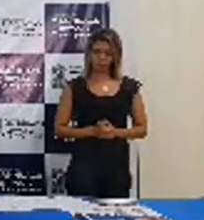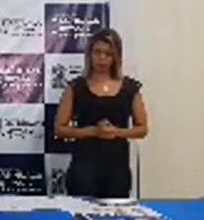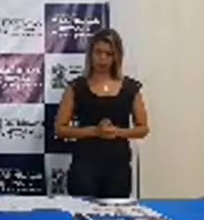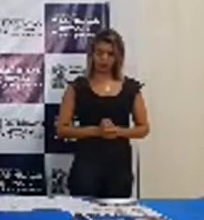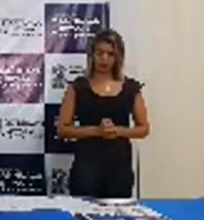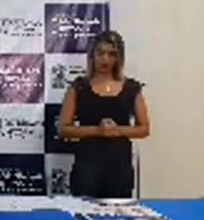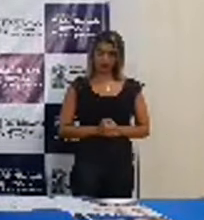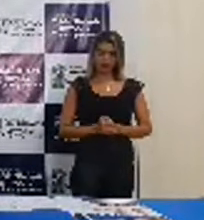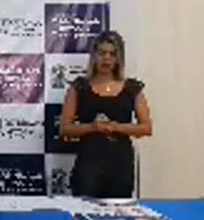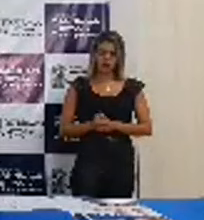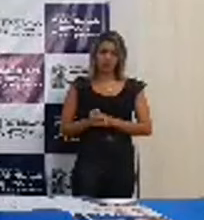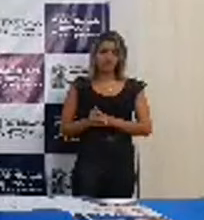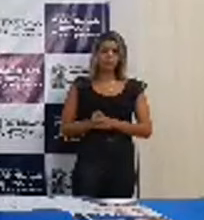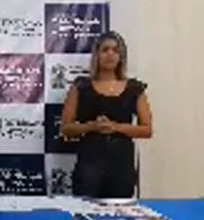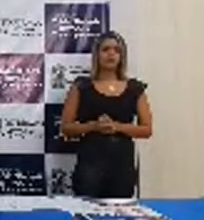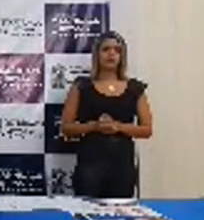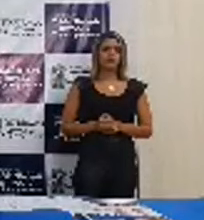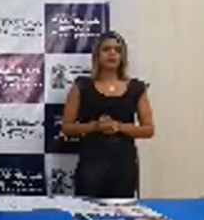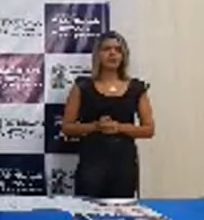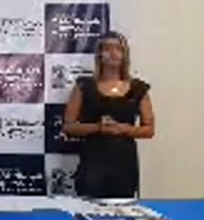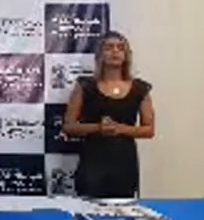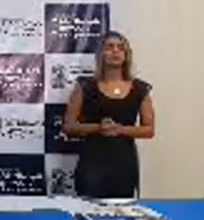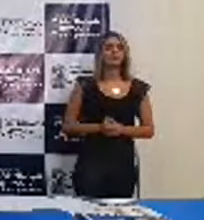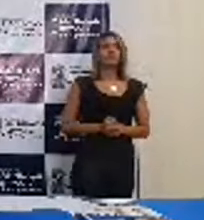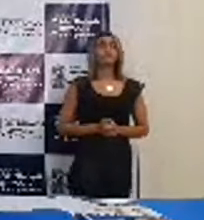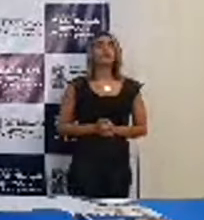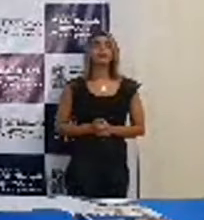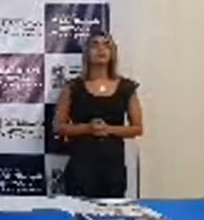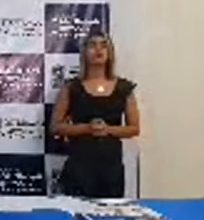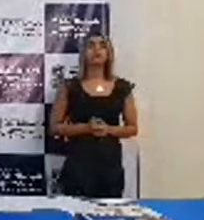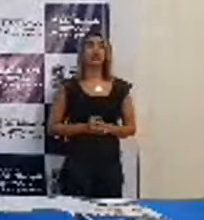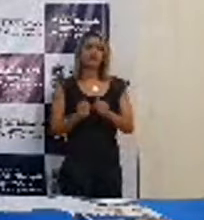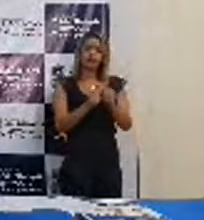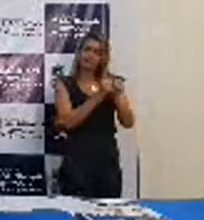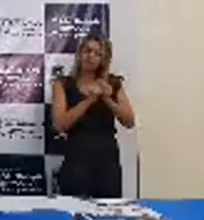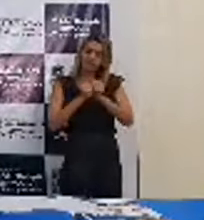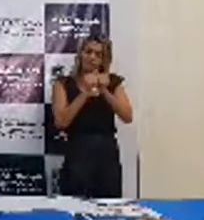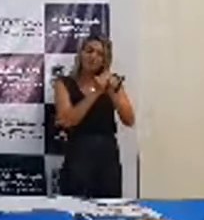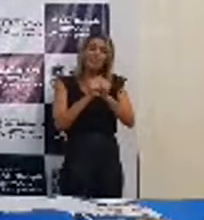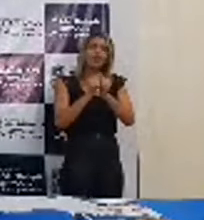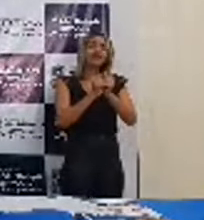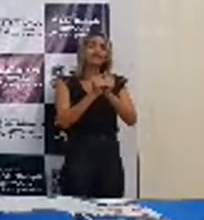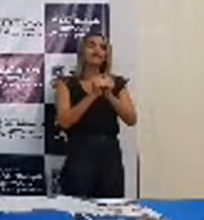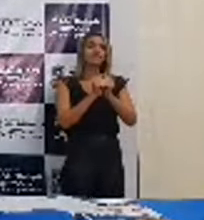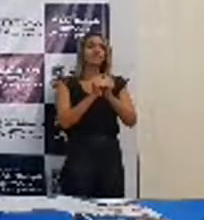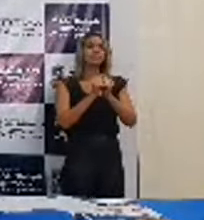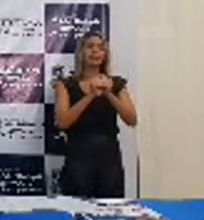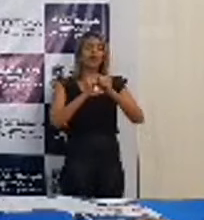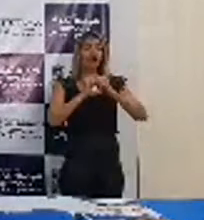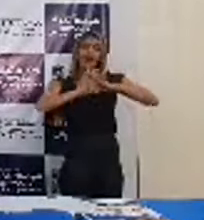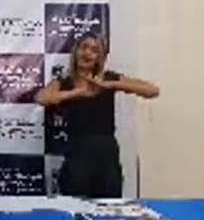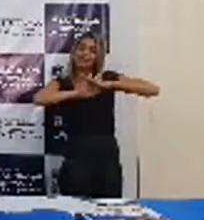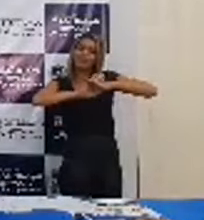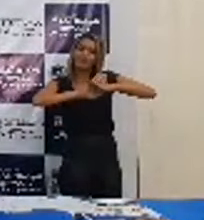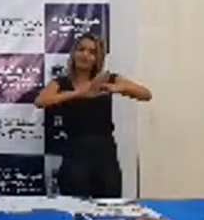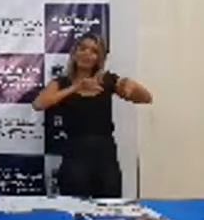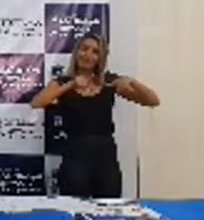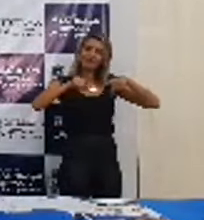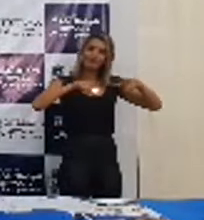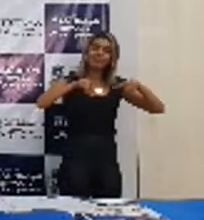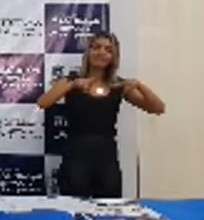do município, dos empresários, porque a intenção não é multar, a intenção não é interditar, a intenção é fazer cumprir